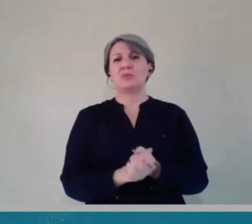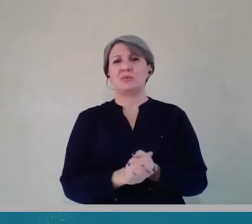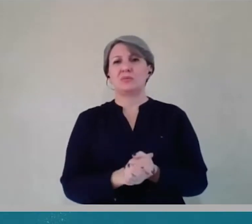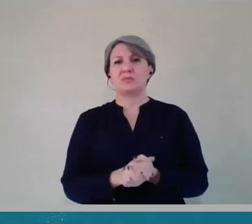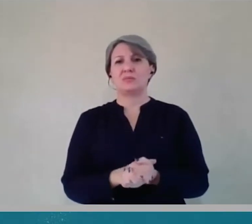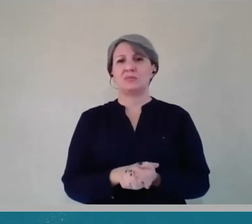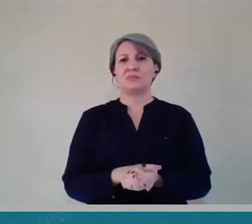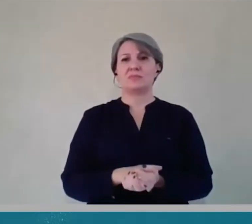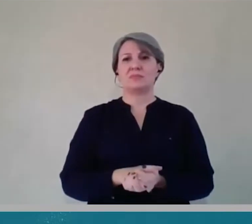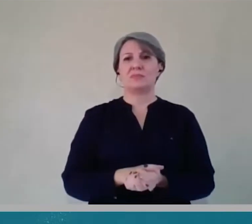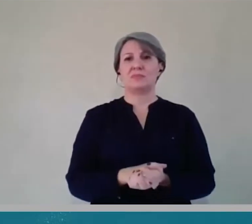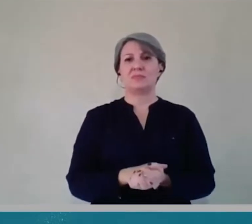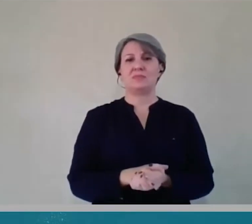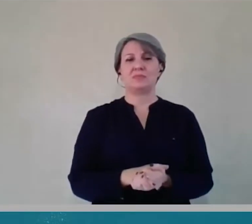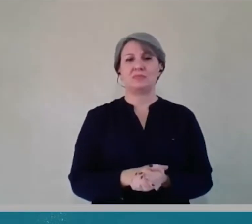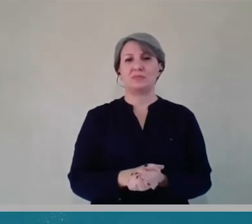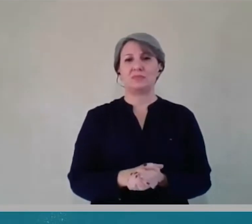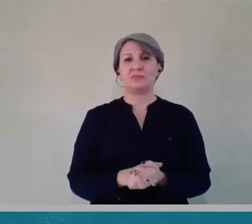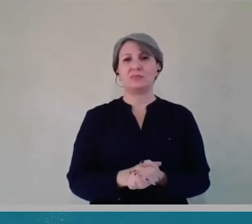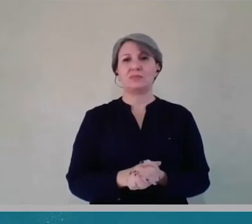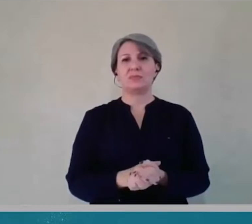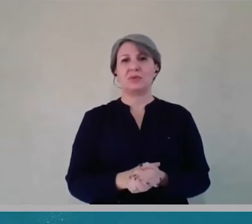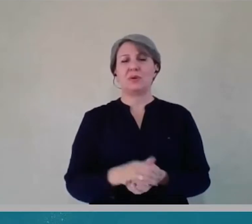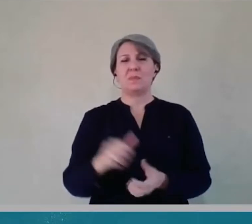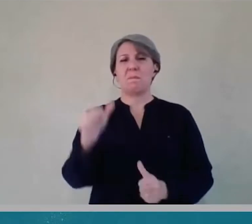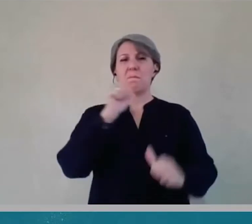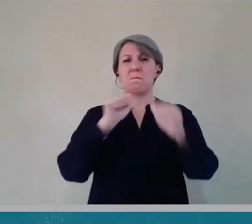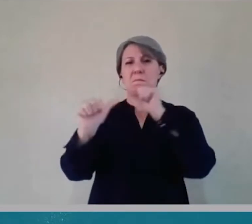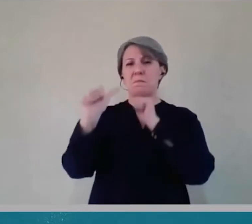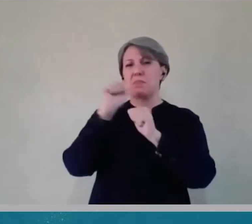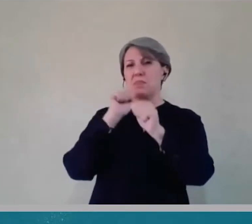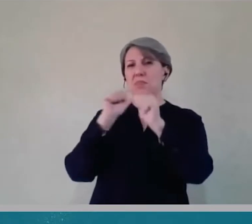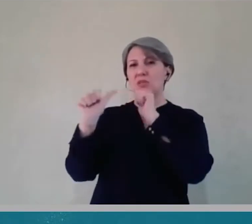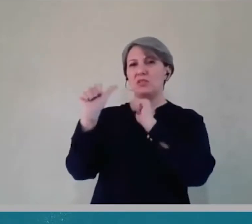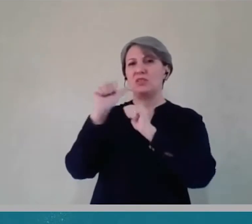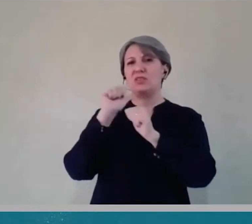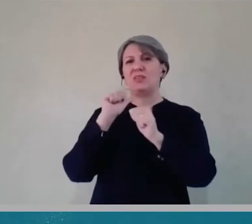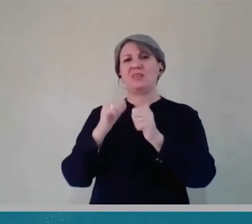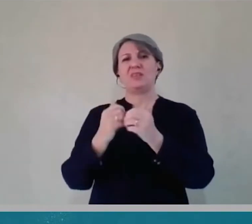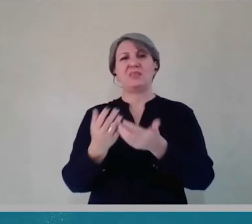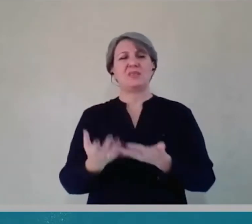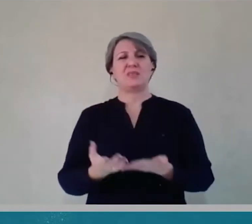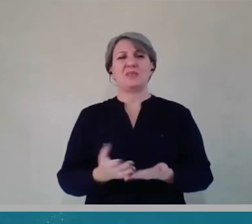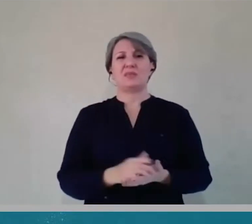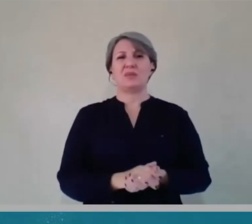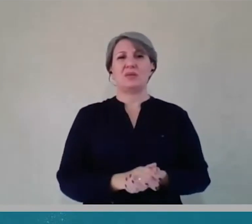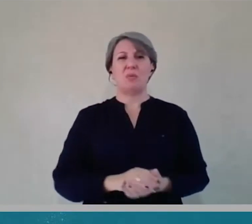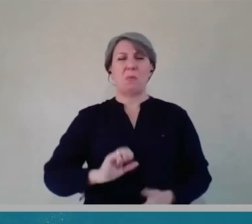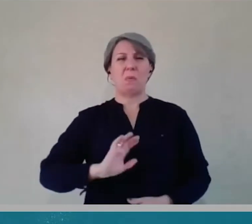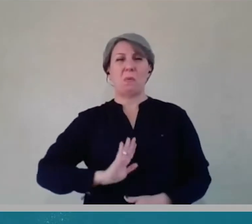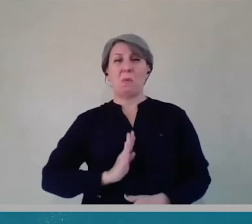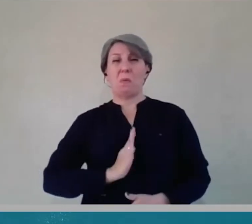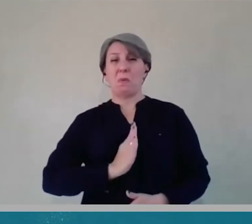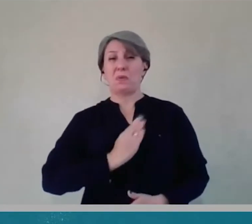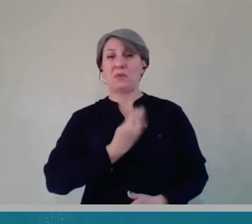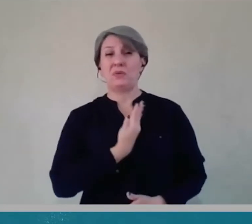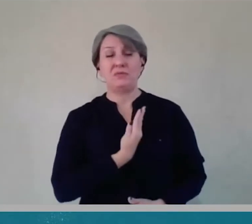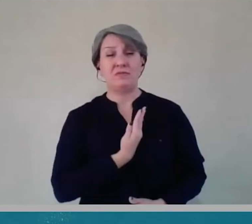borracheiras, orgias, bebedices e em detestáveis, né, idolatrias.